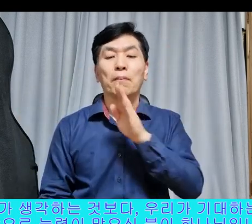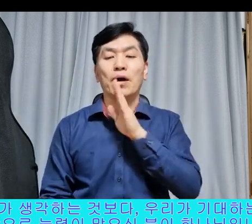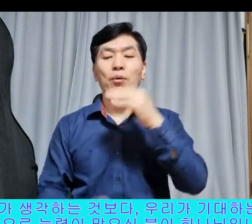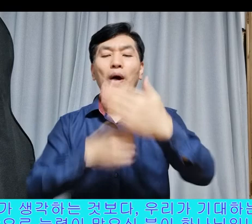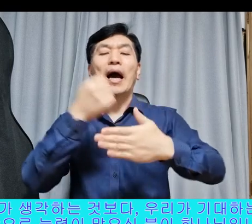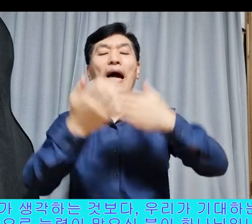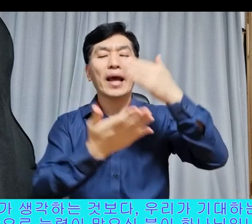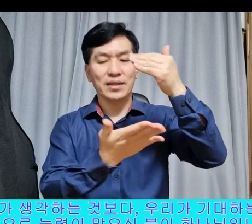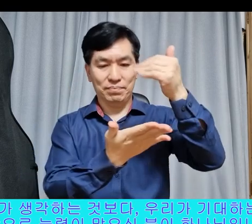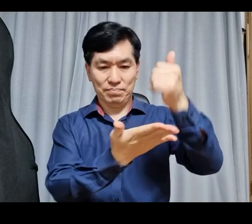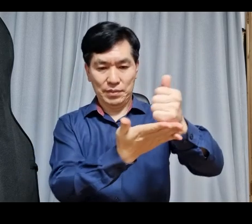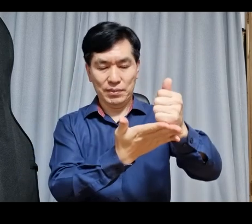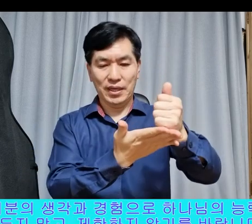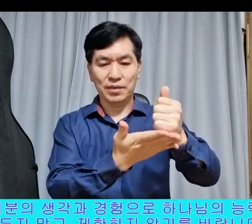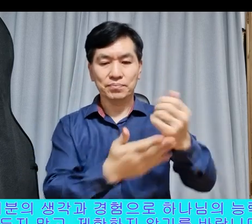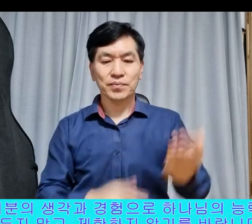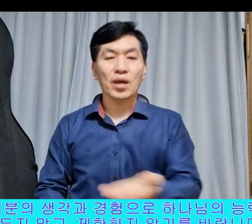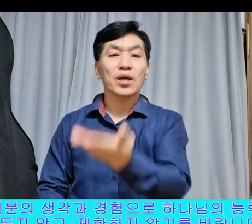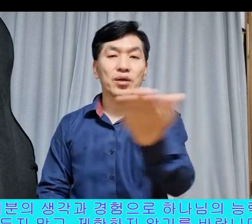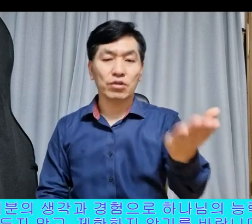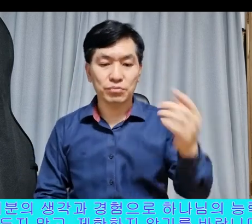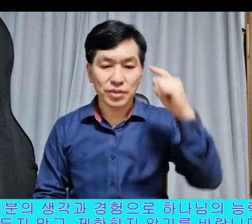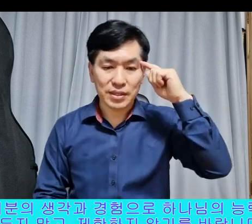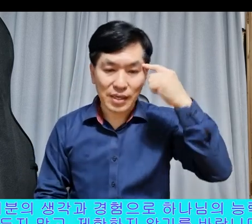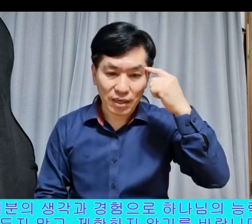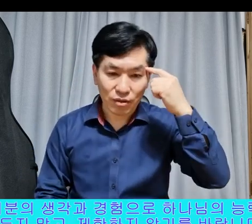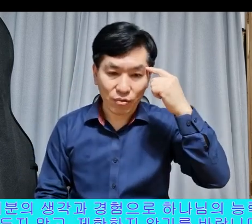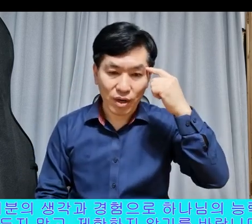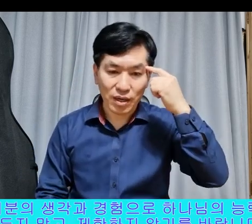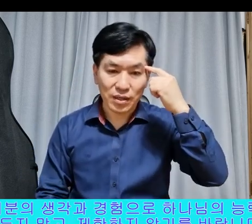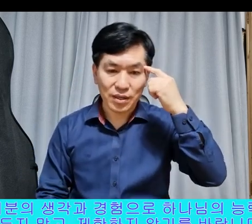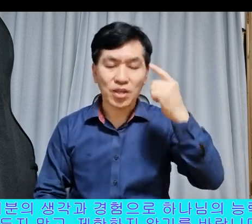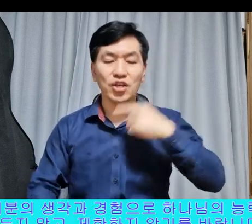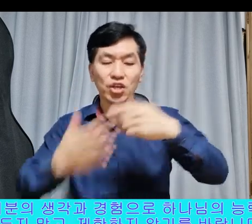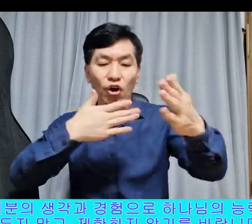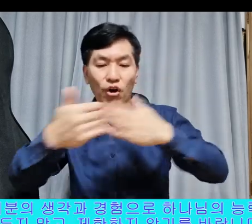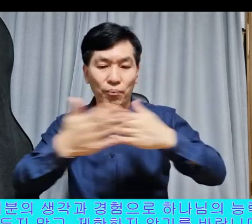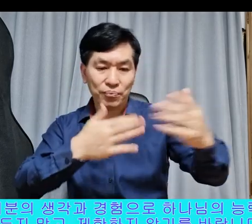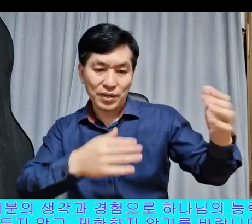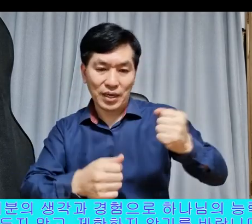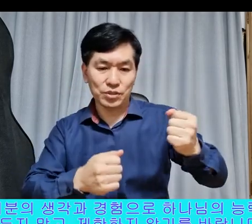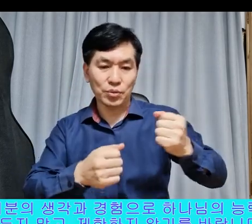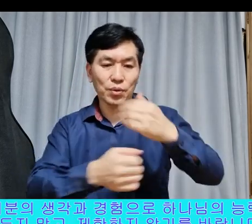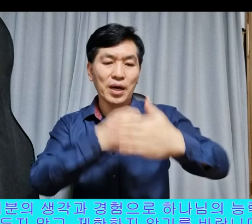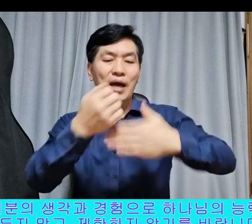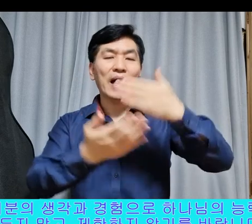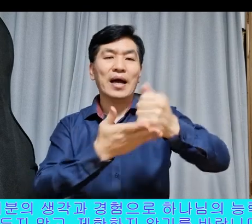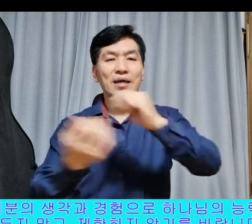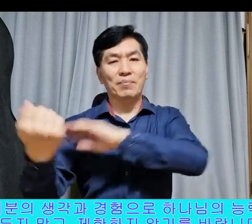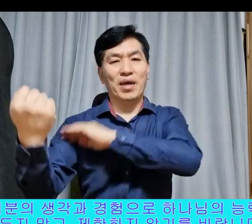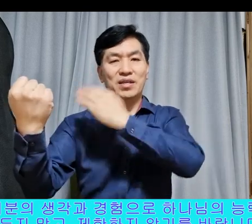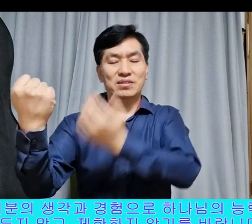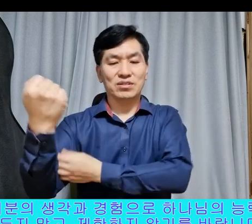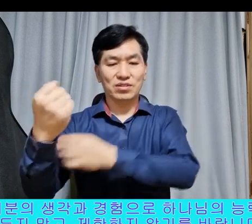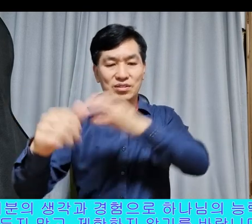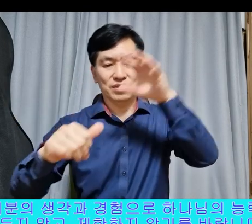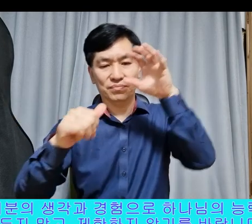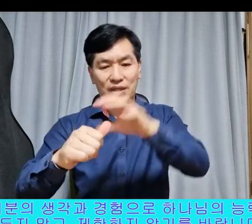바로 하나님입니다. 여러분의 생각과 경험 가지고 하나님의 능력을